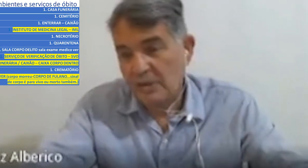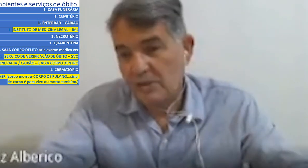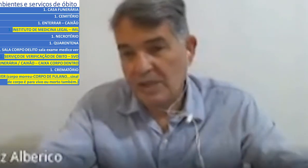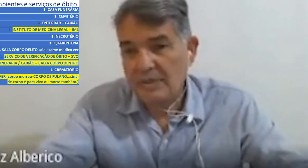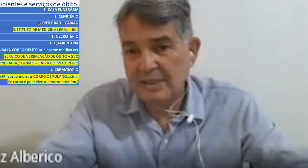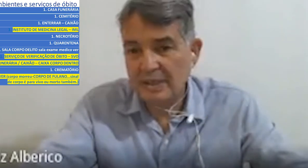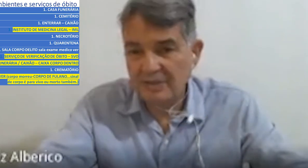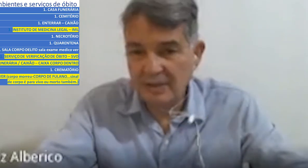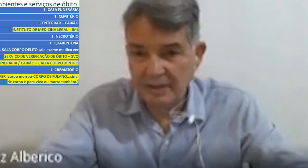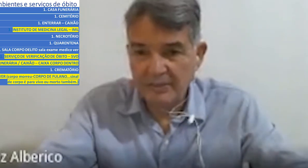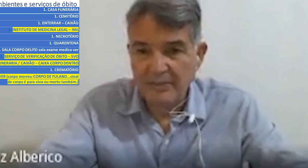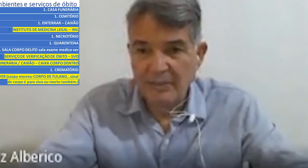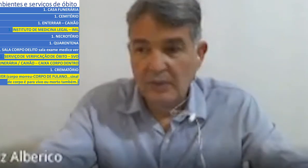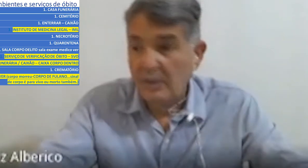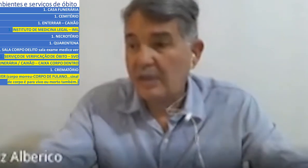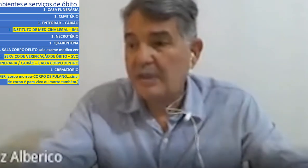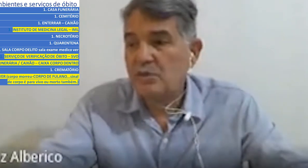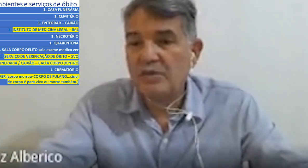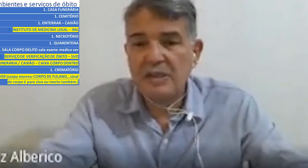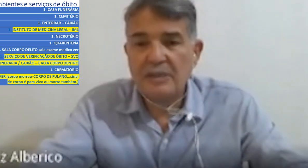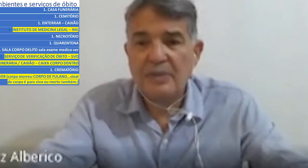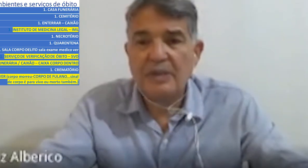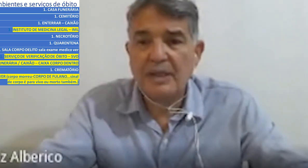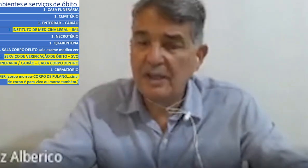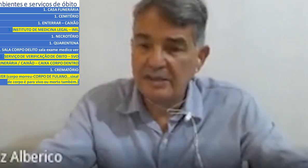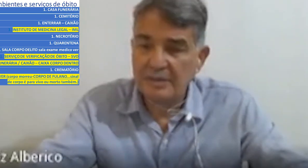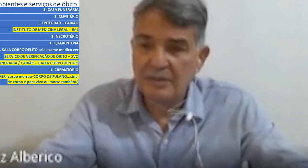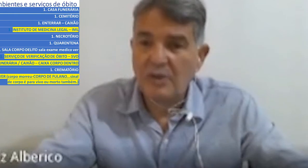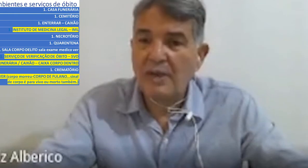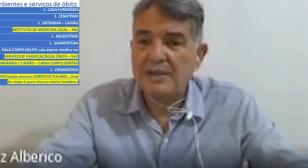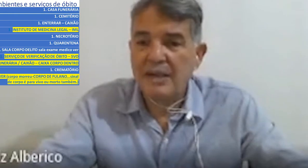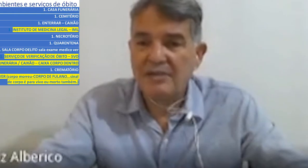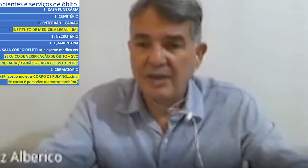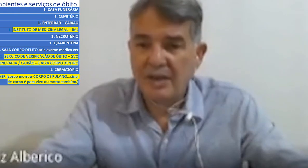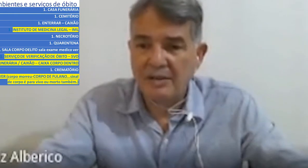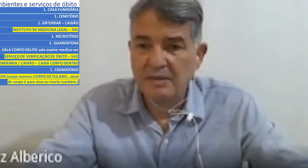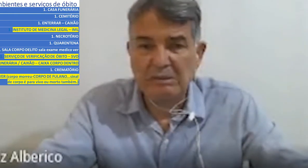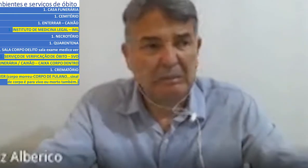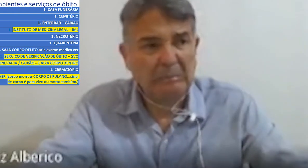não sabem se defender, porque a criança ouvinte ainda pode até oralizar e falar